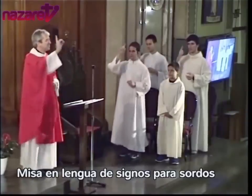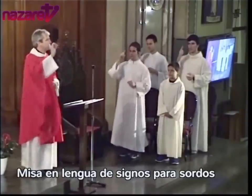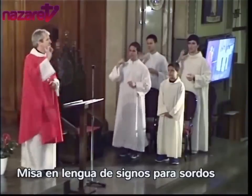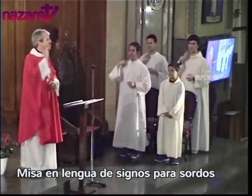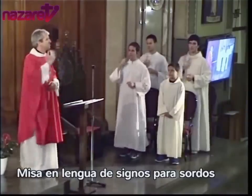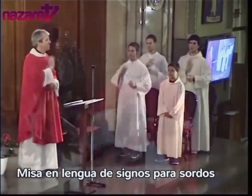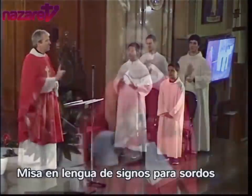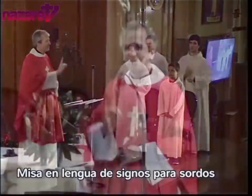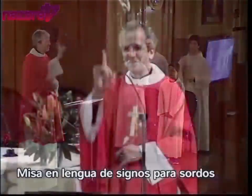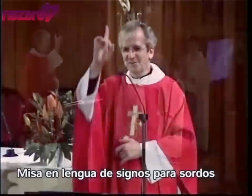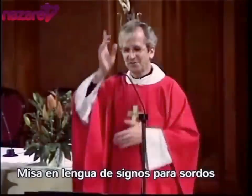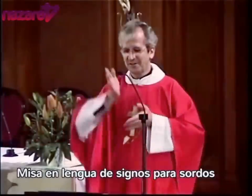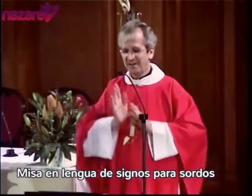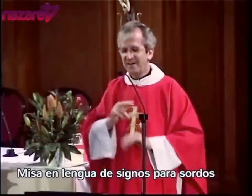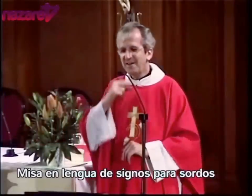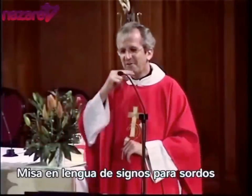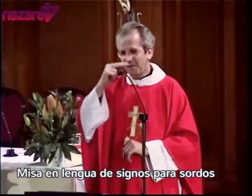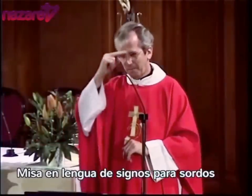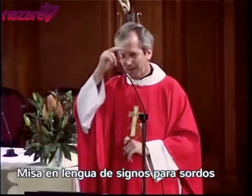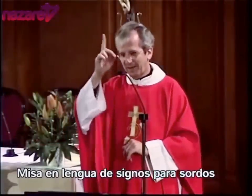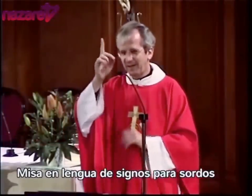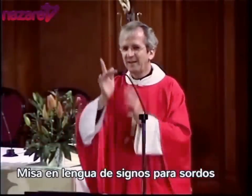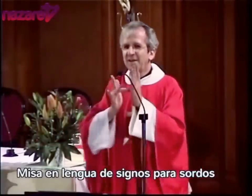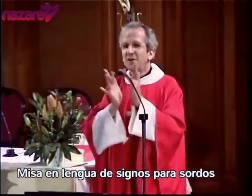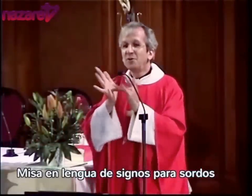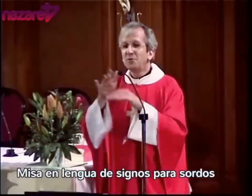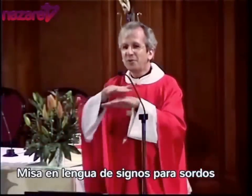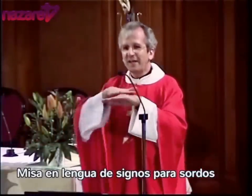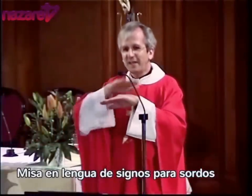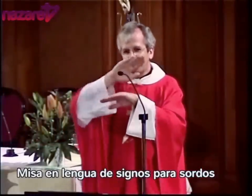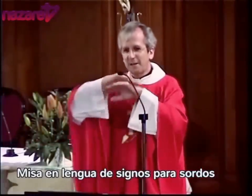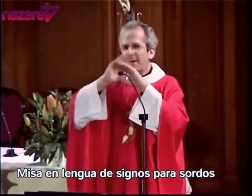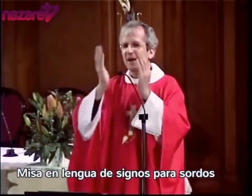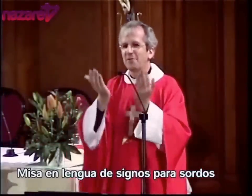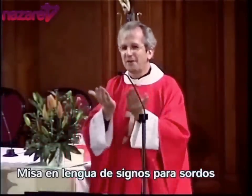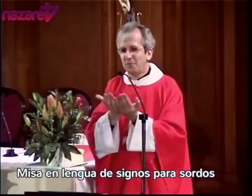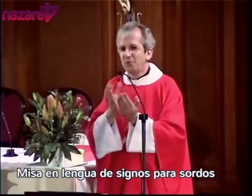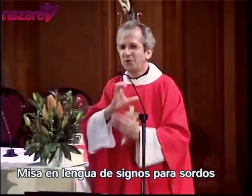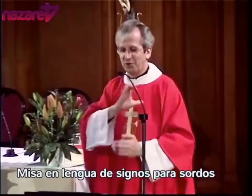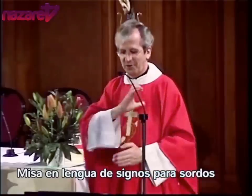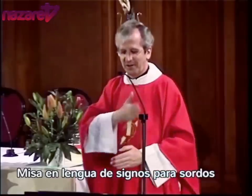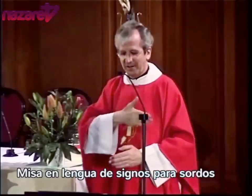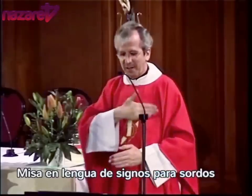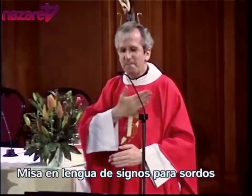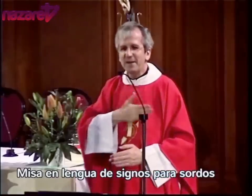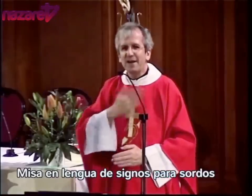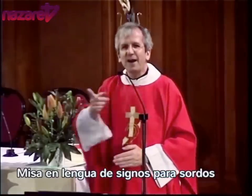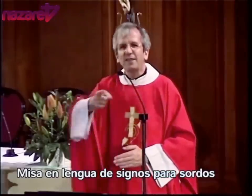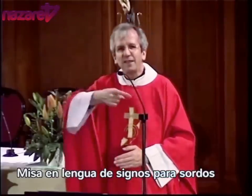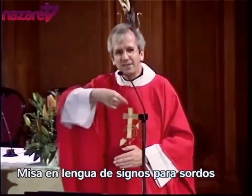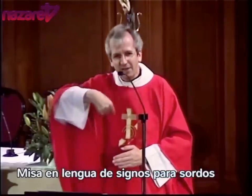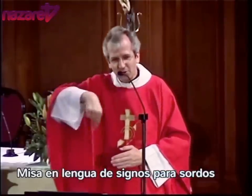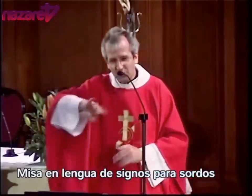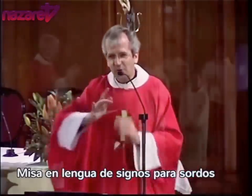Señor Dios, Cordero de Dios, Hijo del Padre. Tú que quitas el pecado del mundo, ten